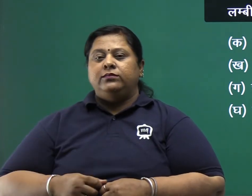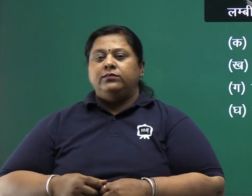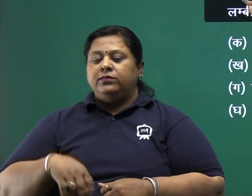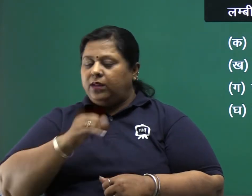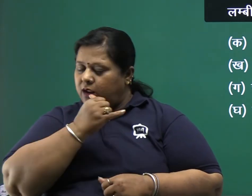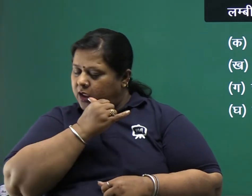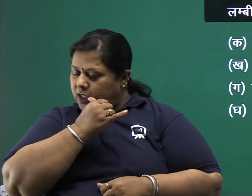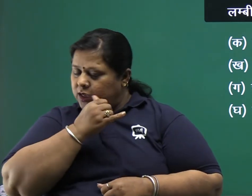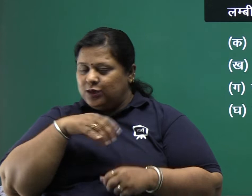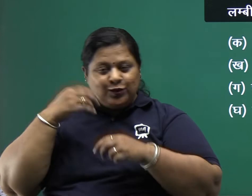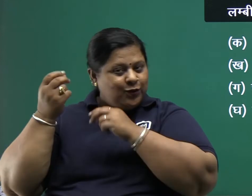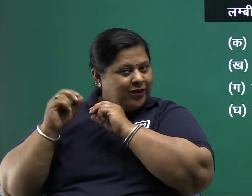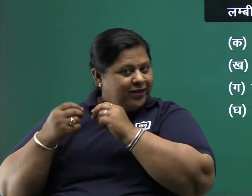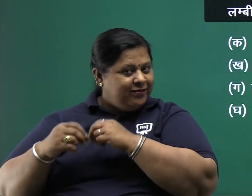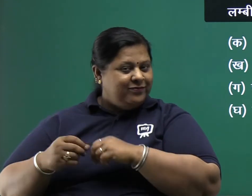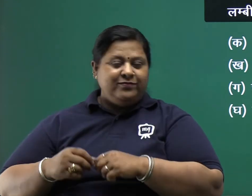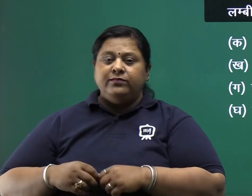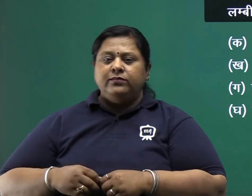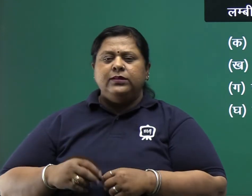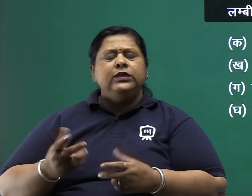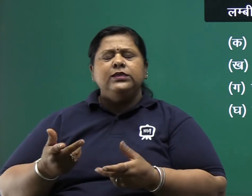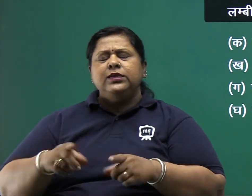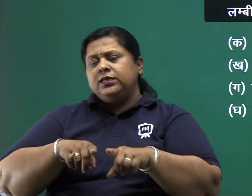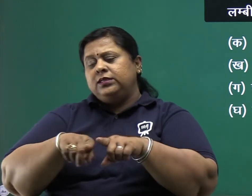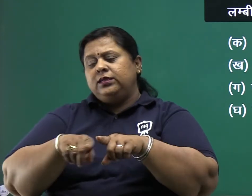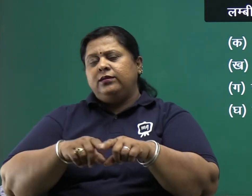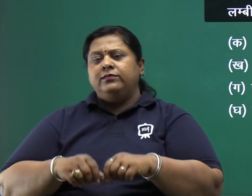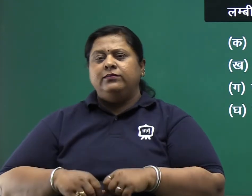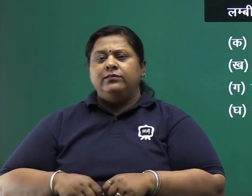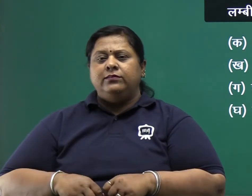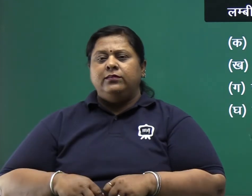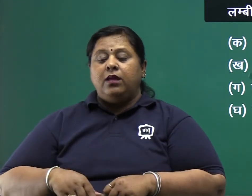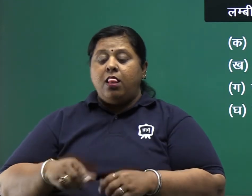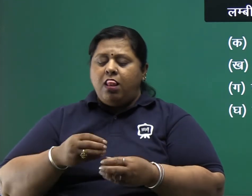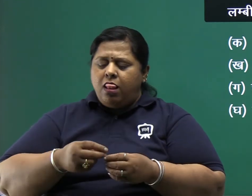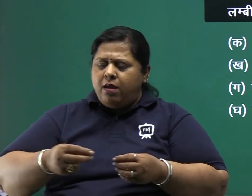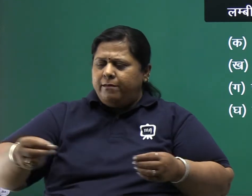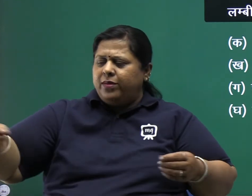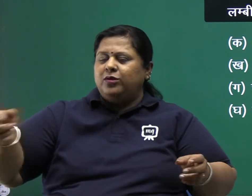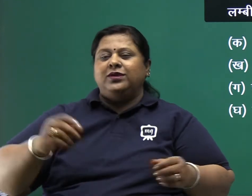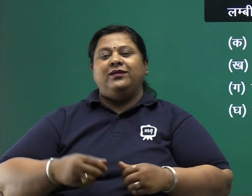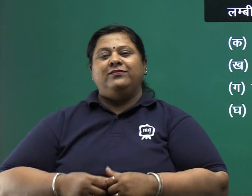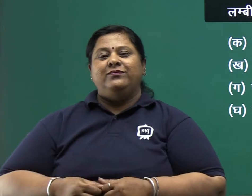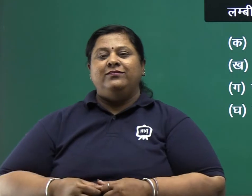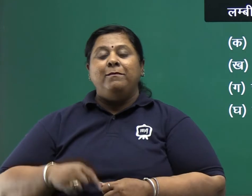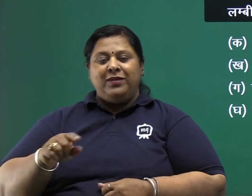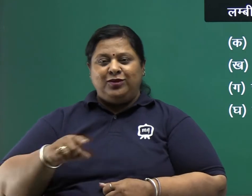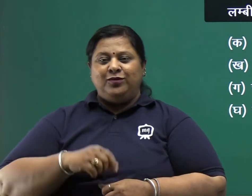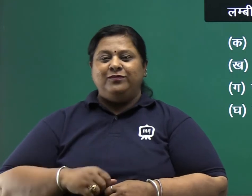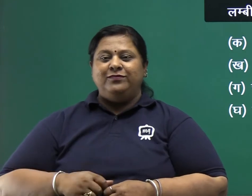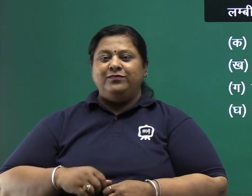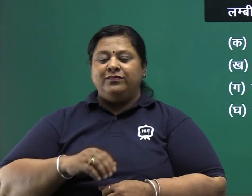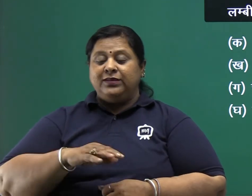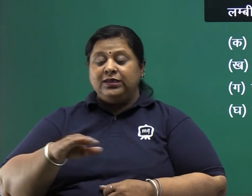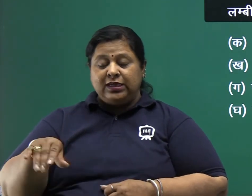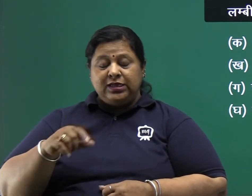कान्हा की चोटी किसके जैसी लंबी हो जाएगी? बच्चों,